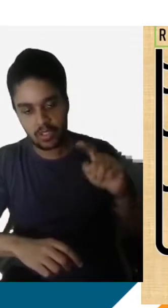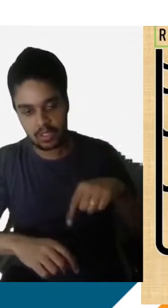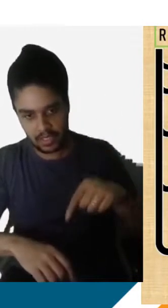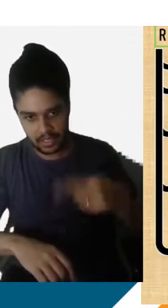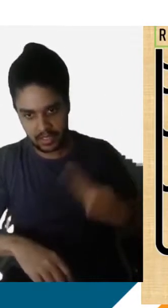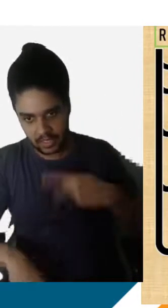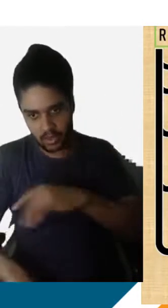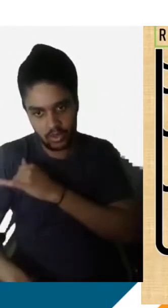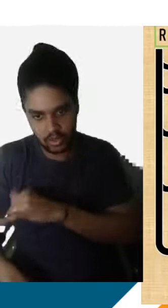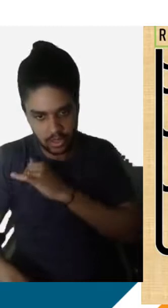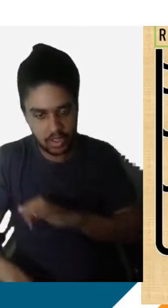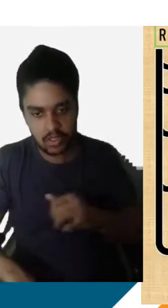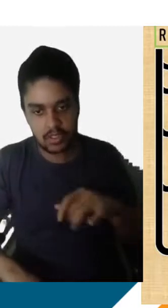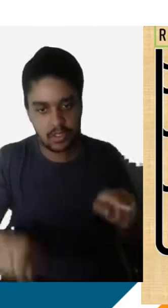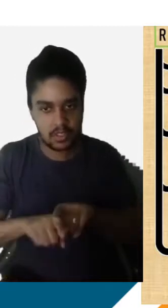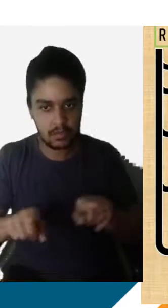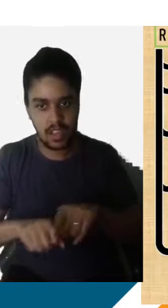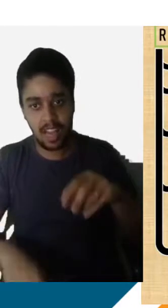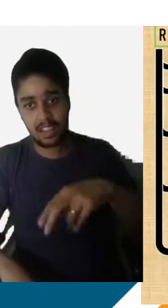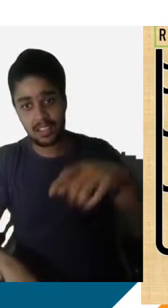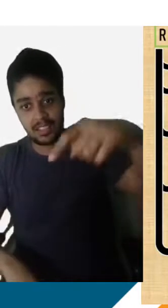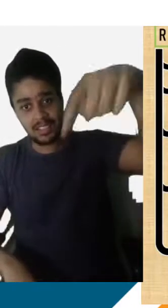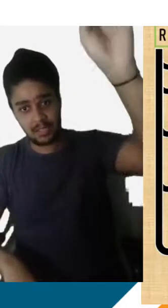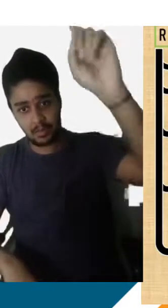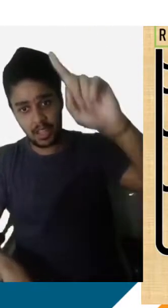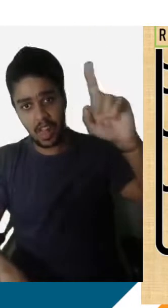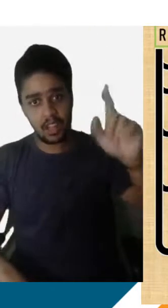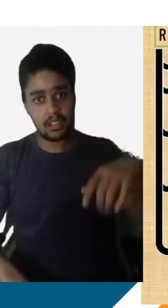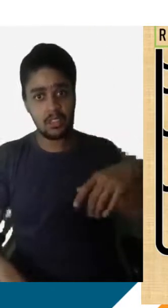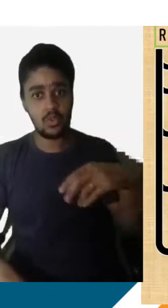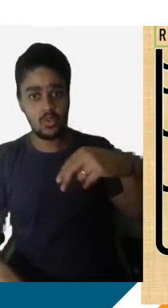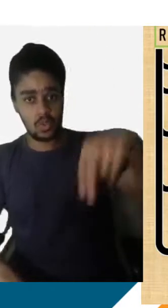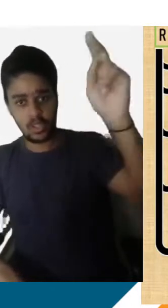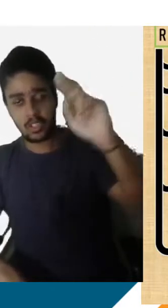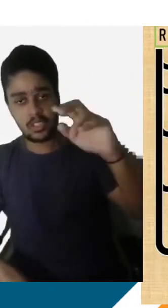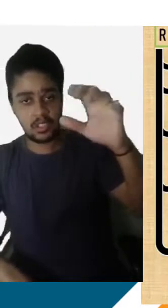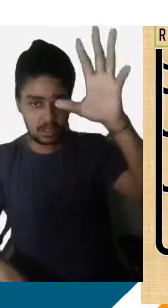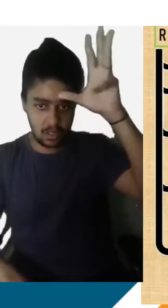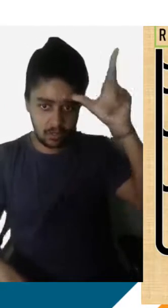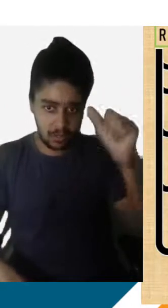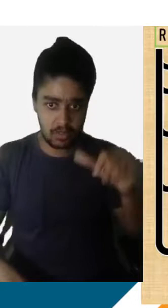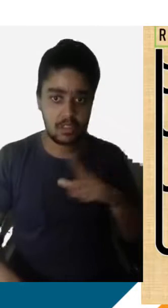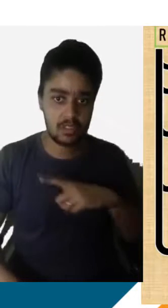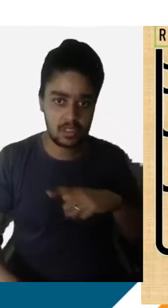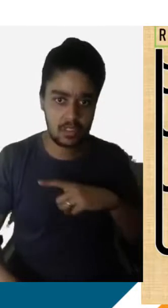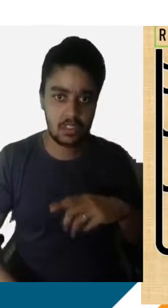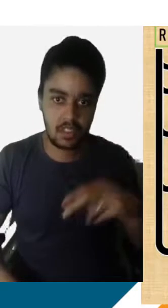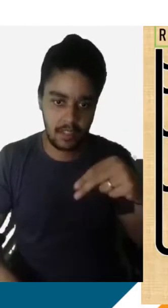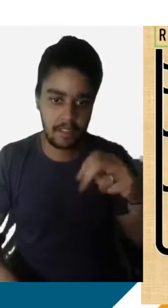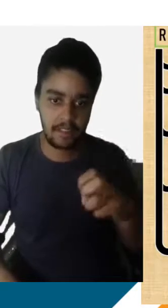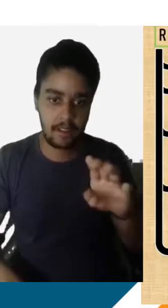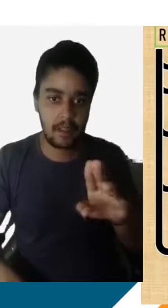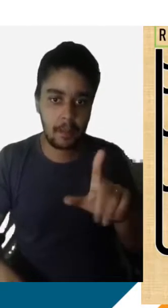Rio de Janeiro, e também lá em cima, lá no extremo norte, no estado do Amazonas, aqui